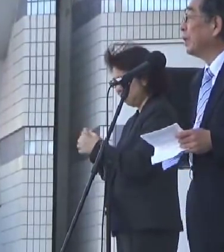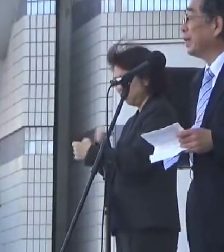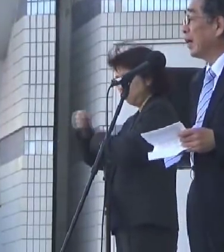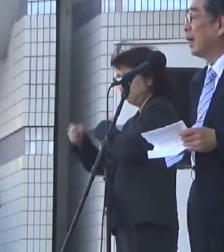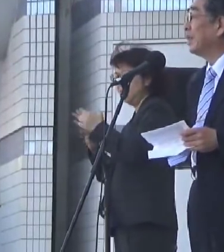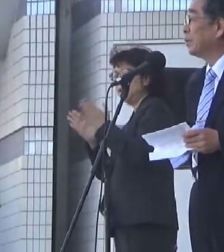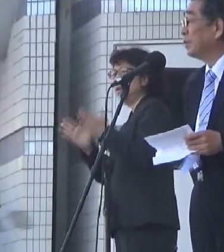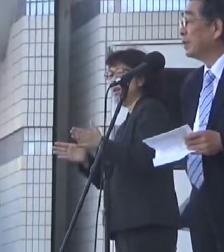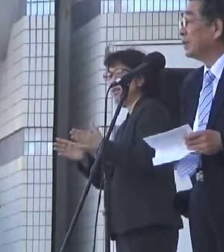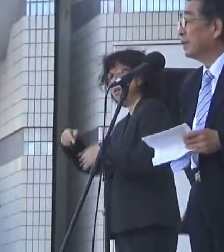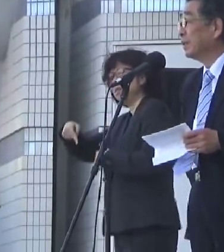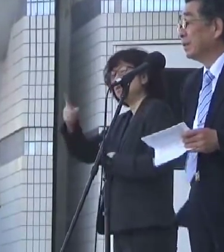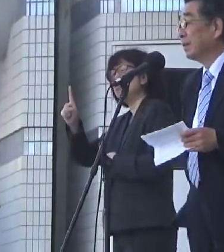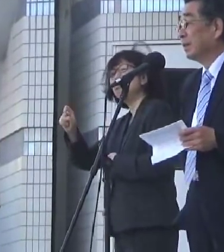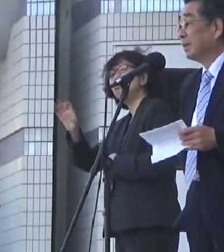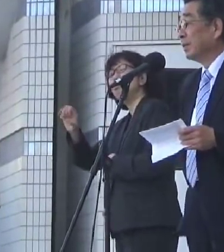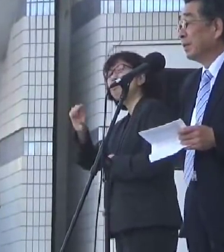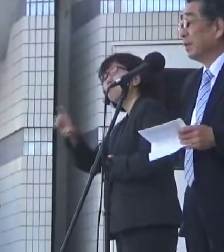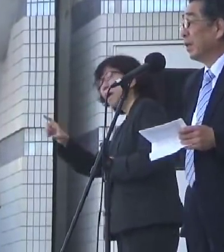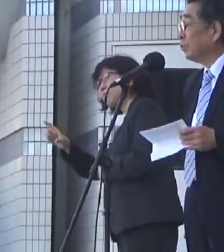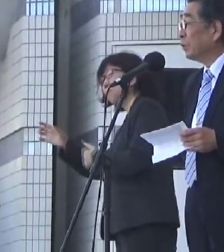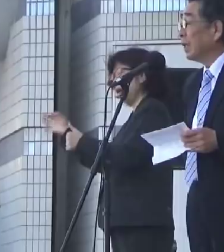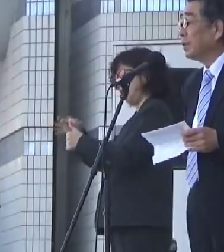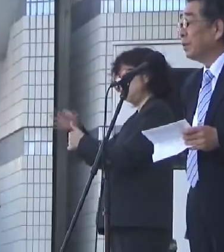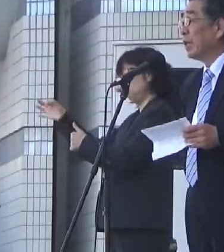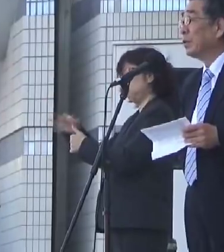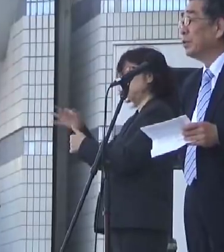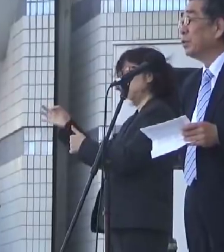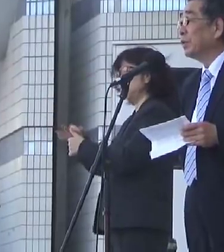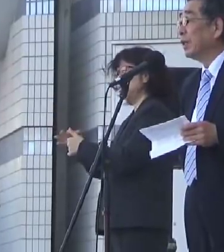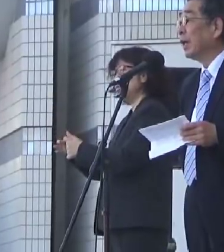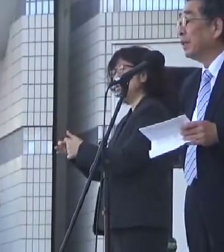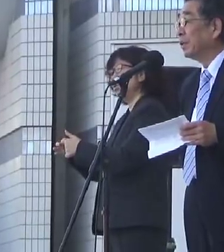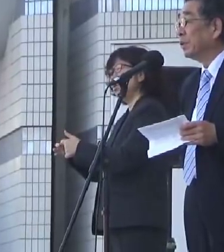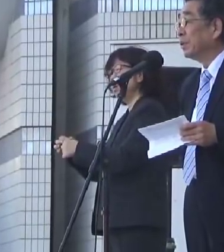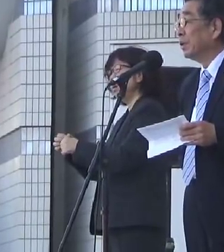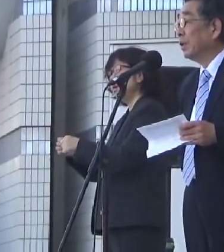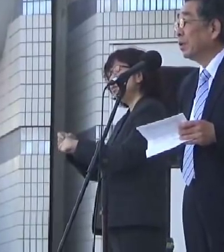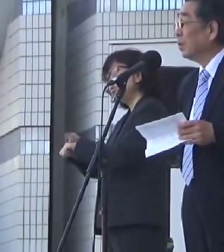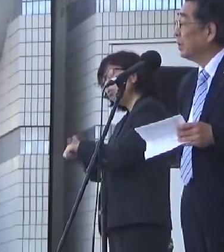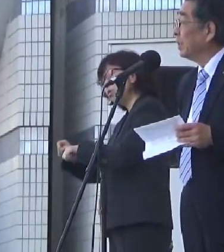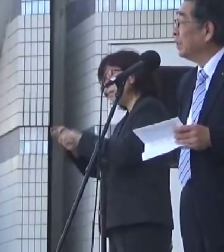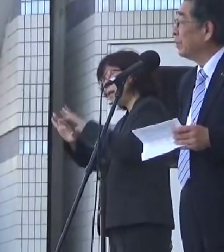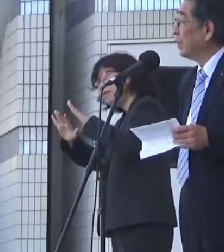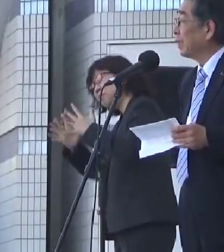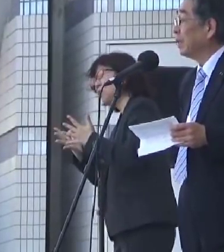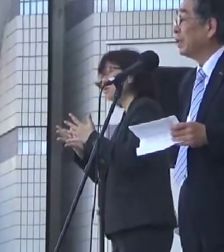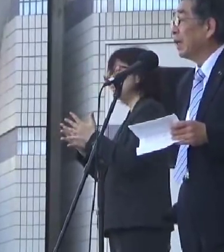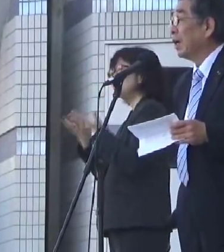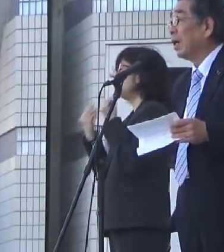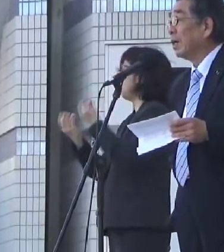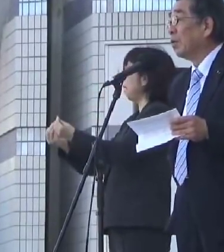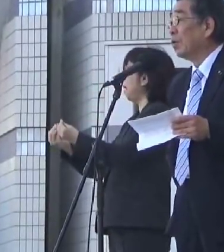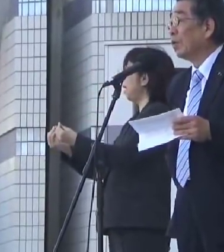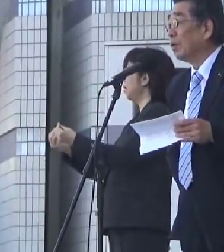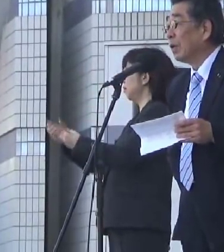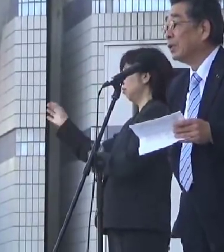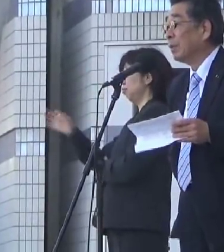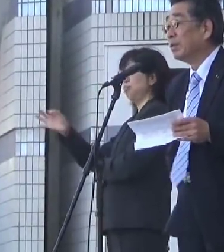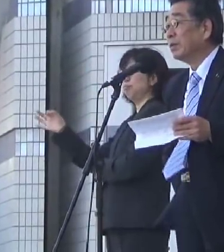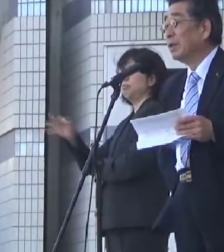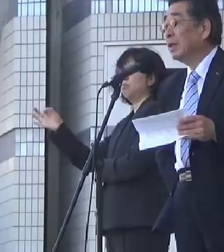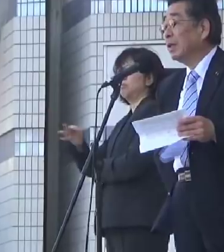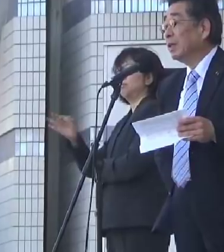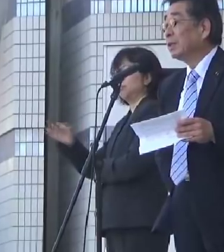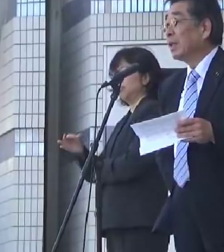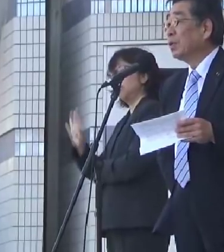110億円が入ってくる。何もしなくても110億円が入ってくる。これ2020年あたりから